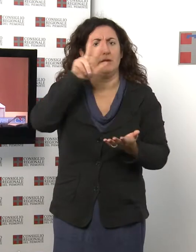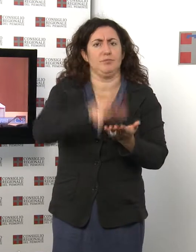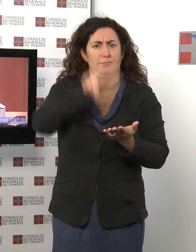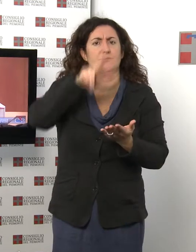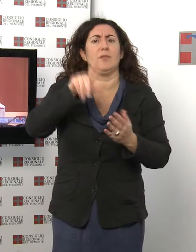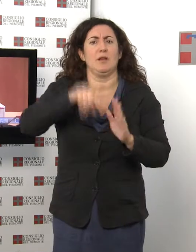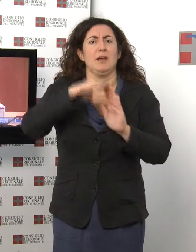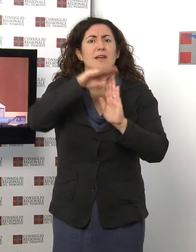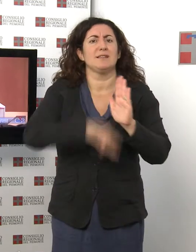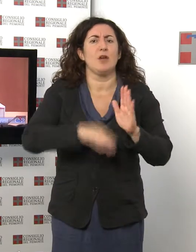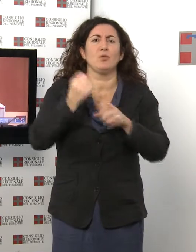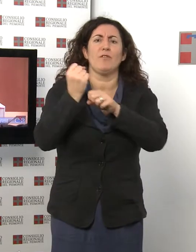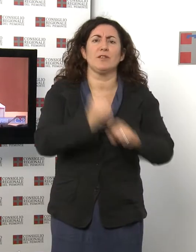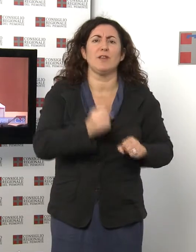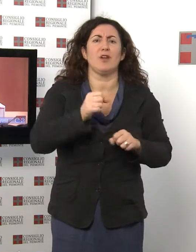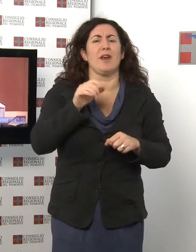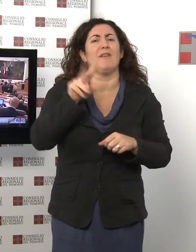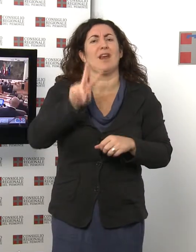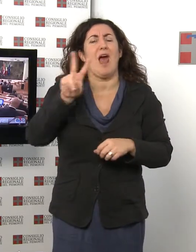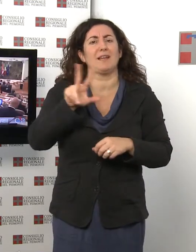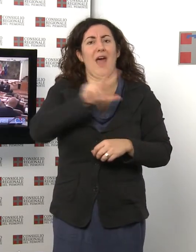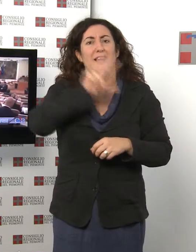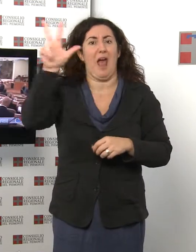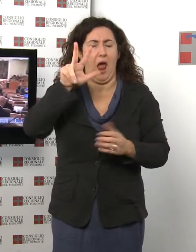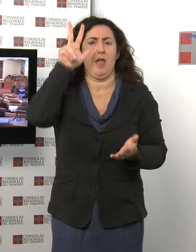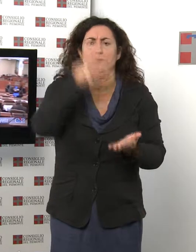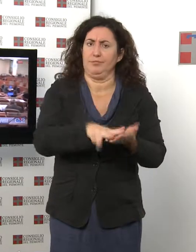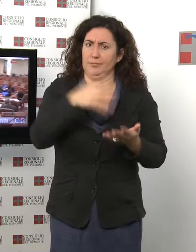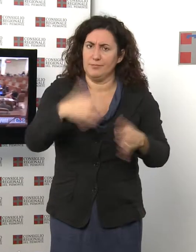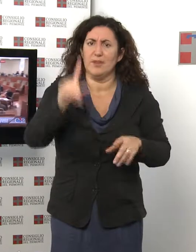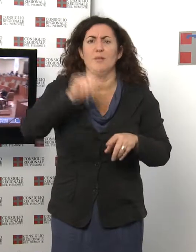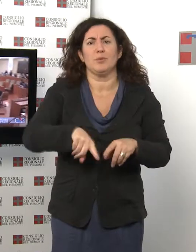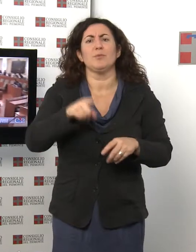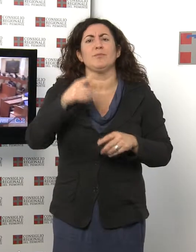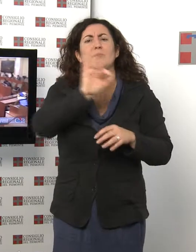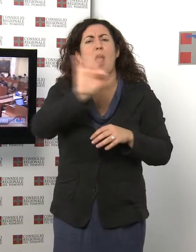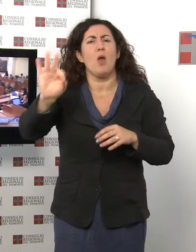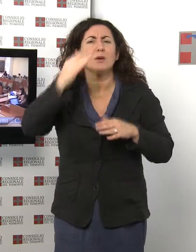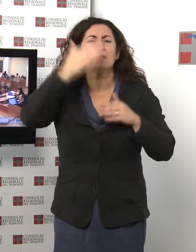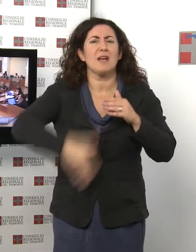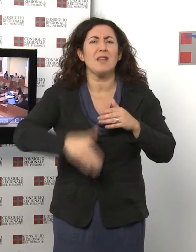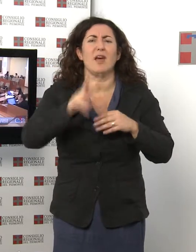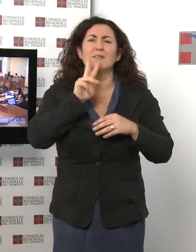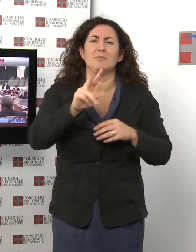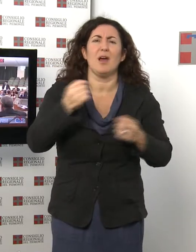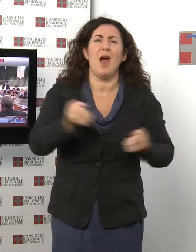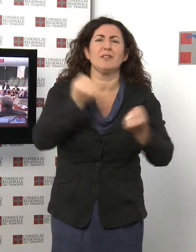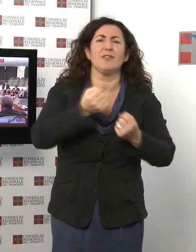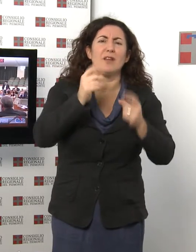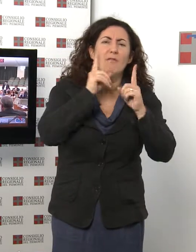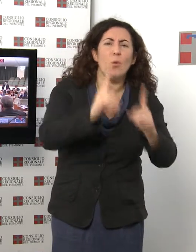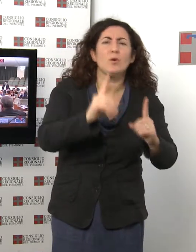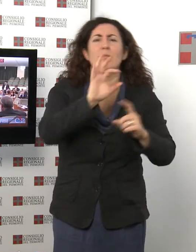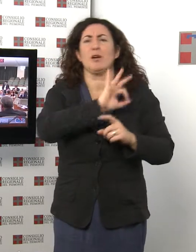della Fondazione La Venaria Reale e una delibera per la proroga di alcune scadenze del regolamento regionale in materia di attività funebre e di